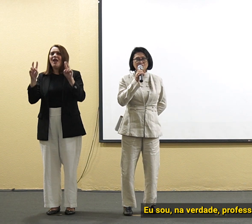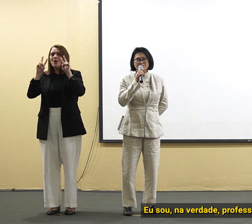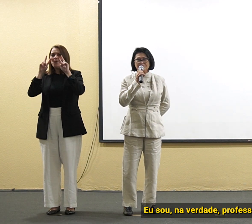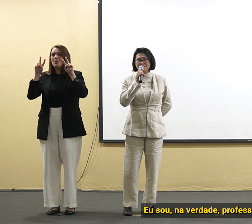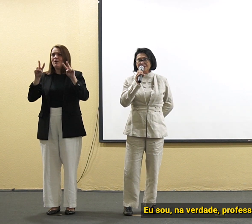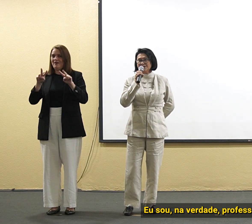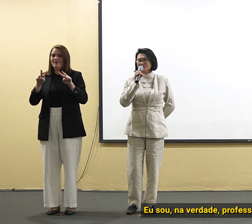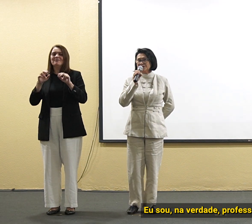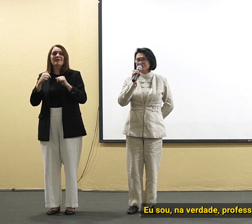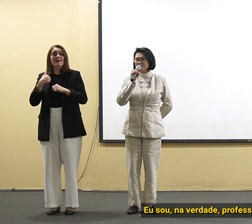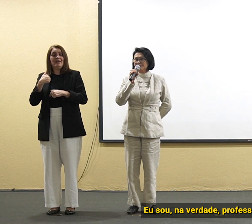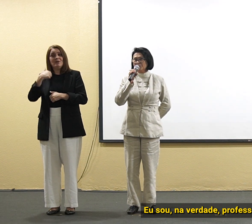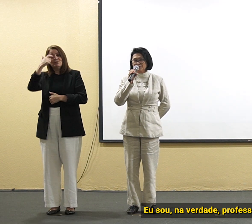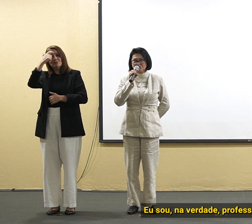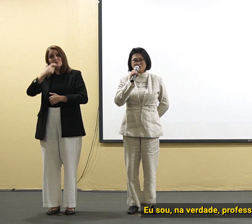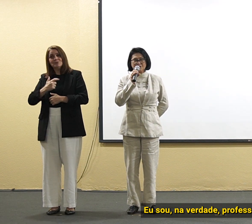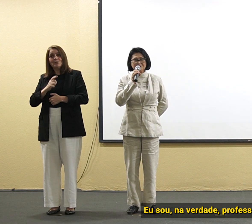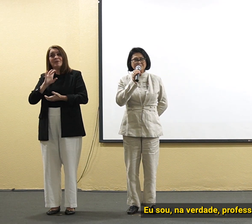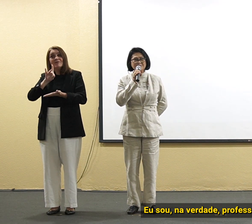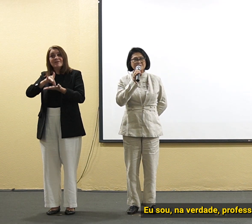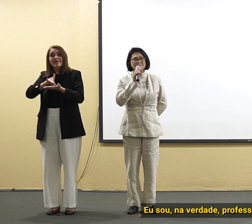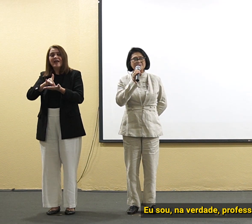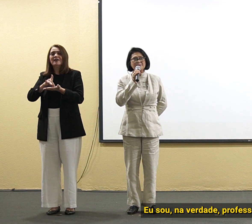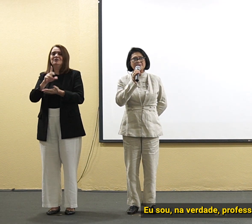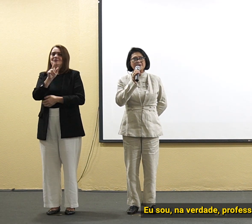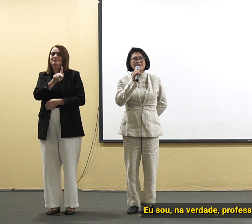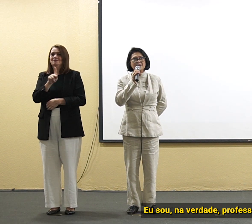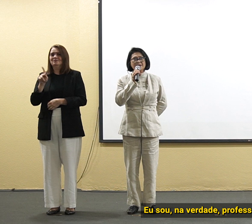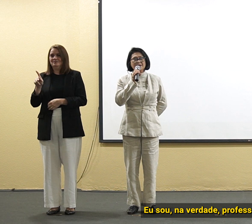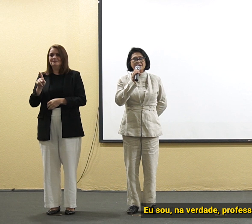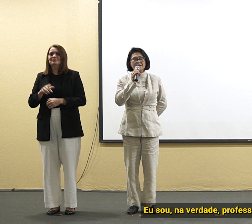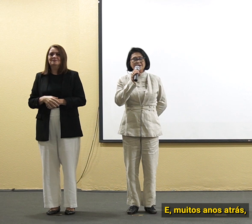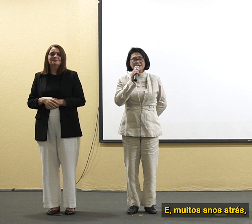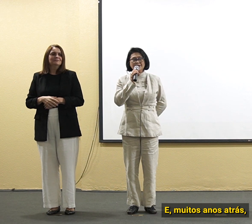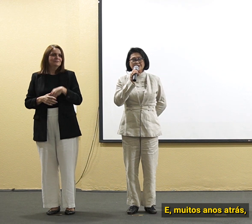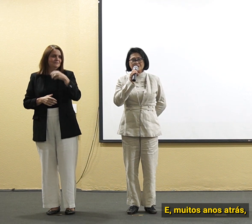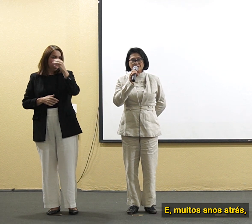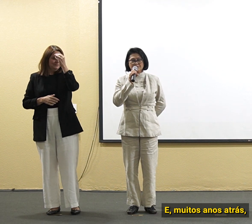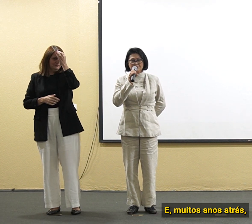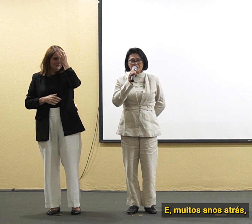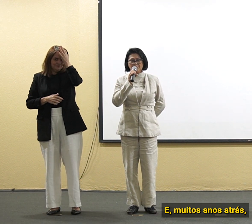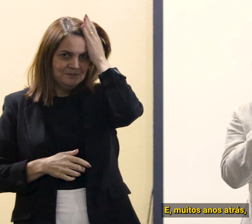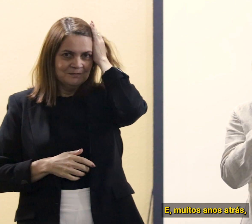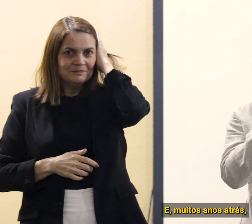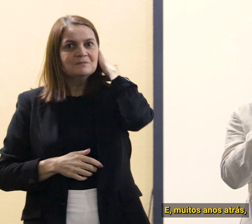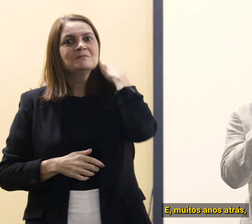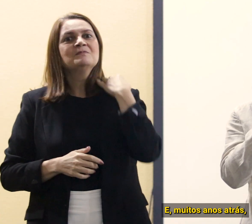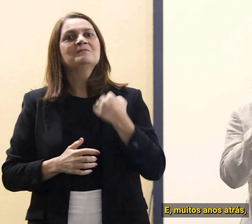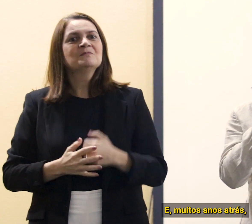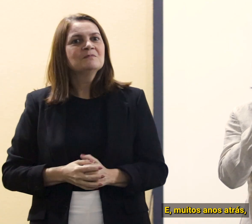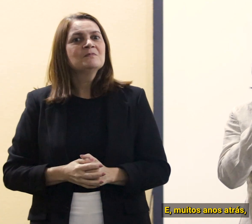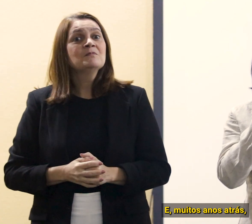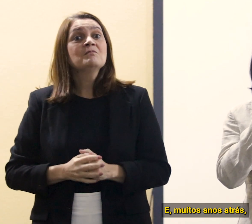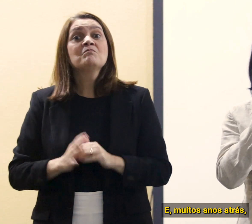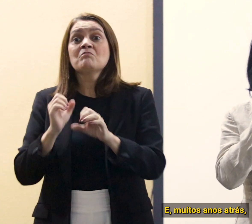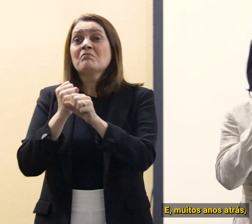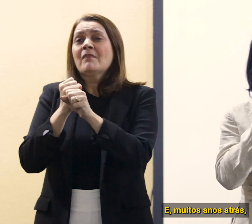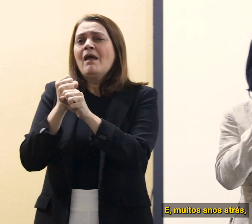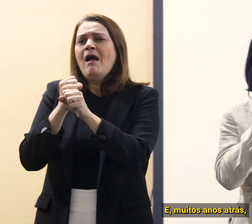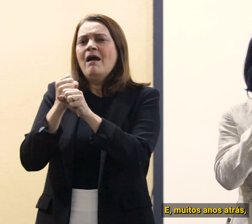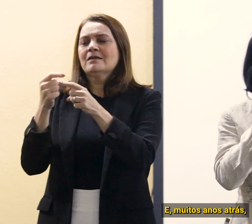Eu sou, na verdade, professora, e muitos anos